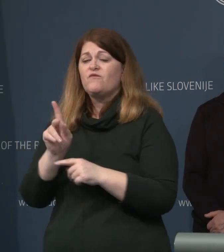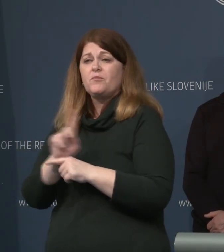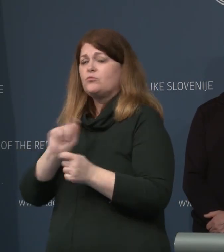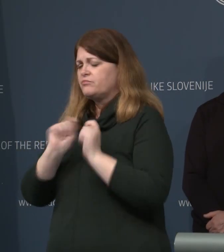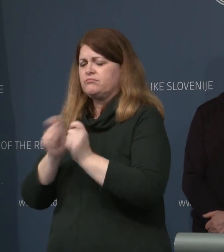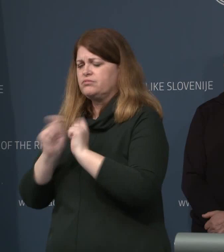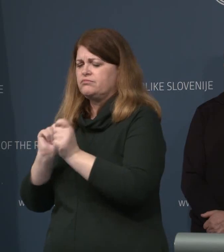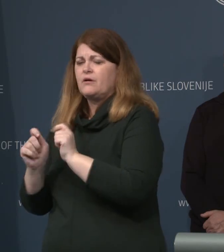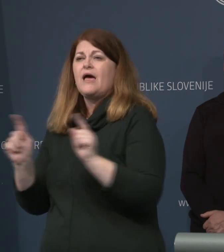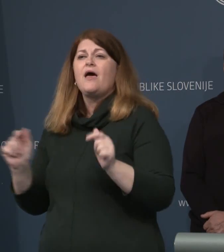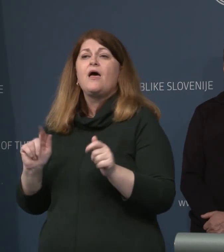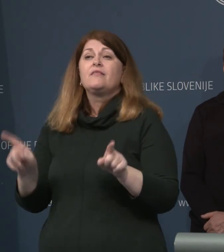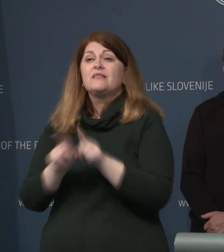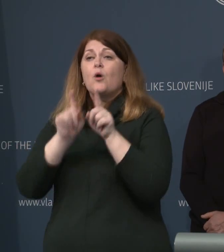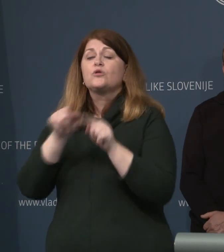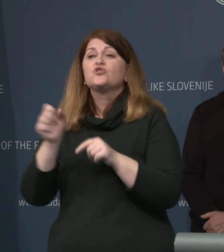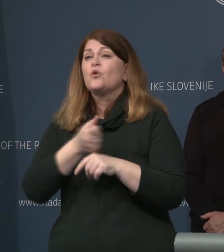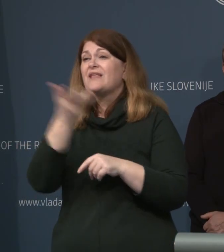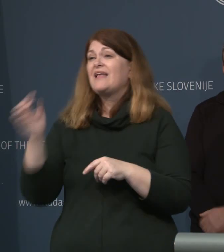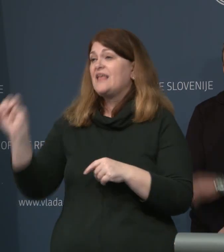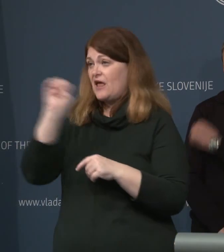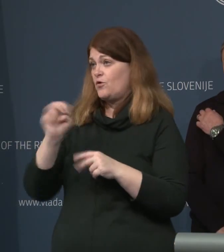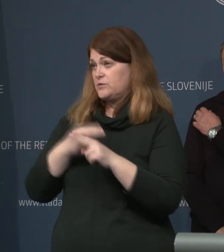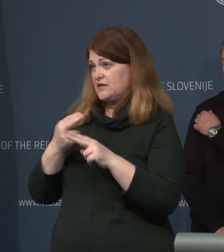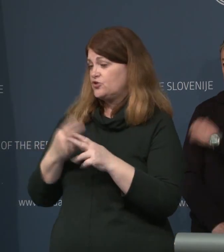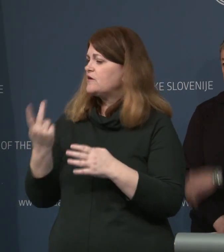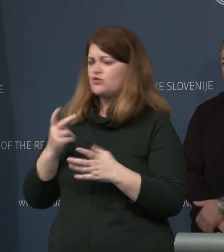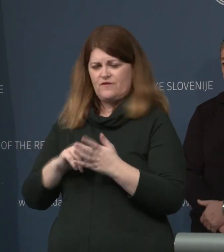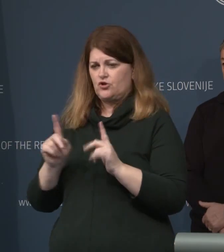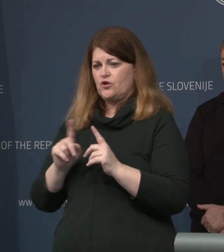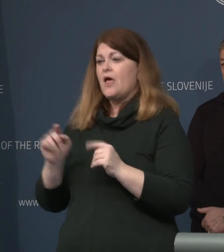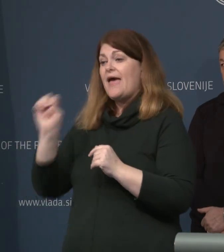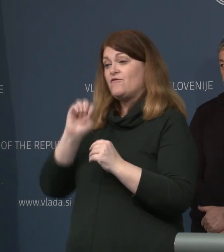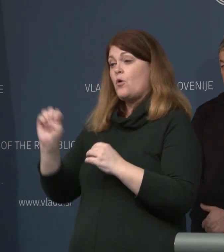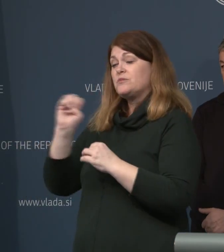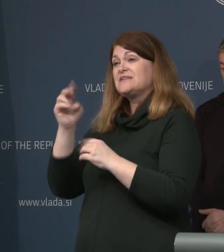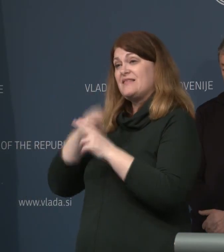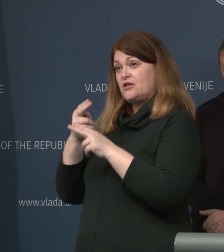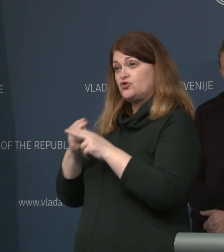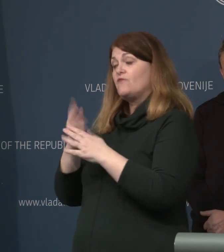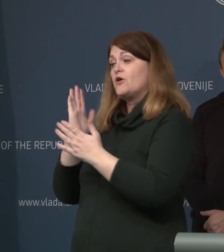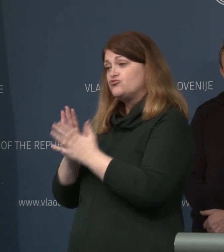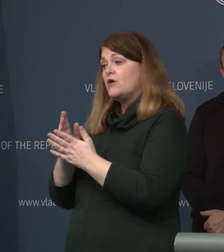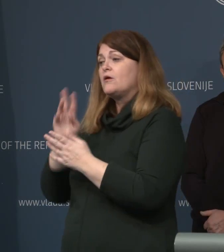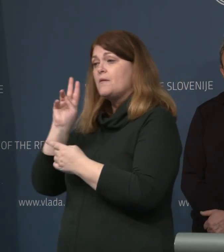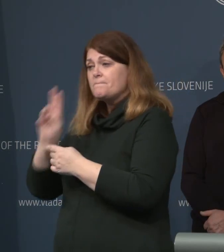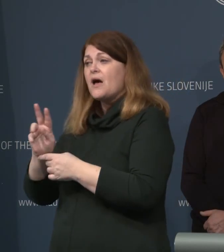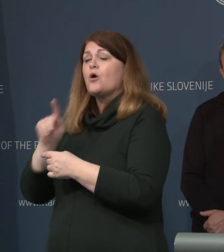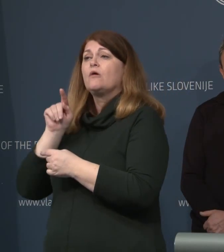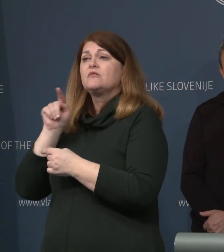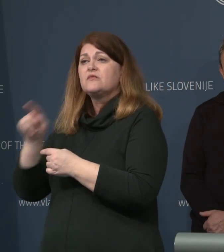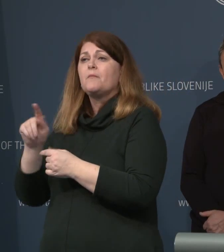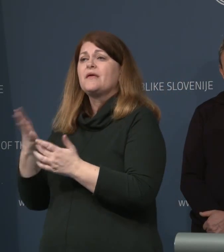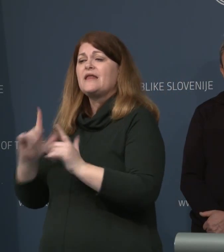praktično iz minute, tako da so nekatere evropske države, Slovenija še ne, se že znašle na spisku tistih držav, kjer je